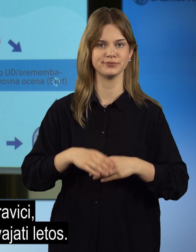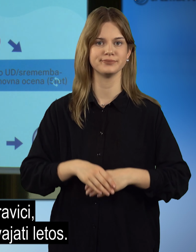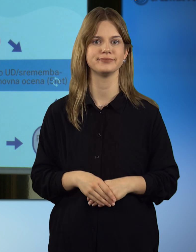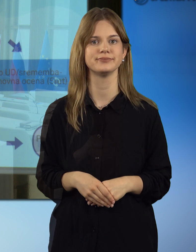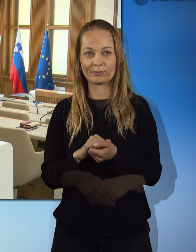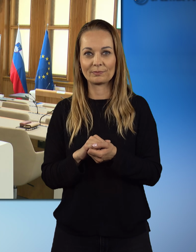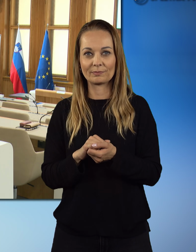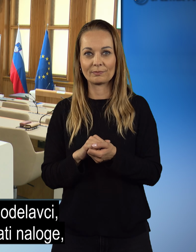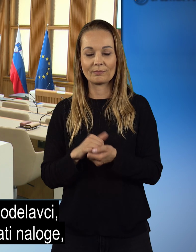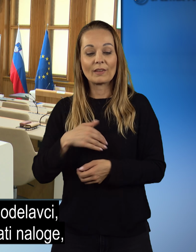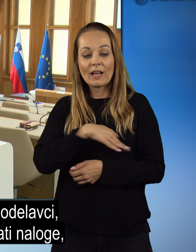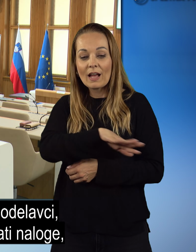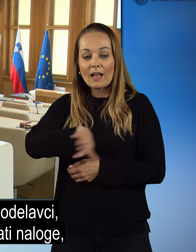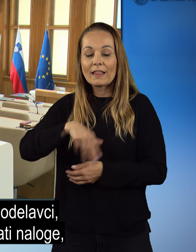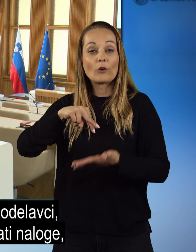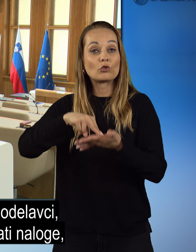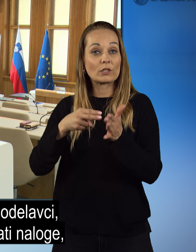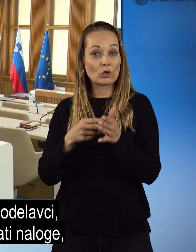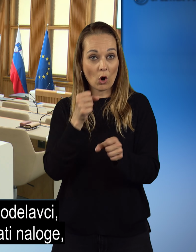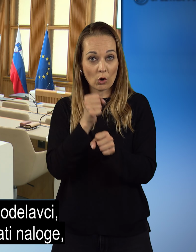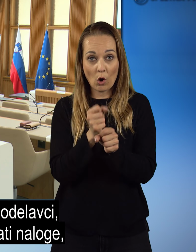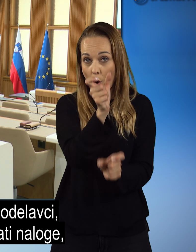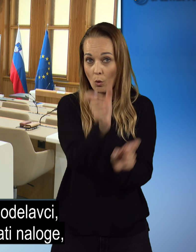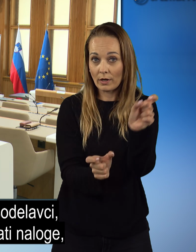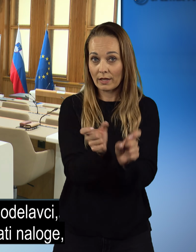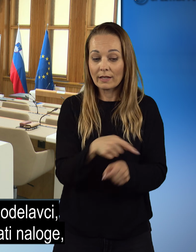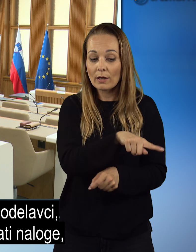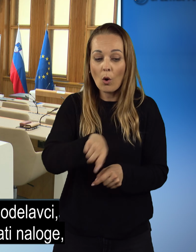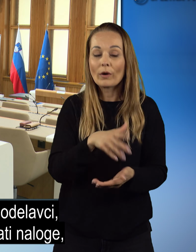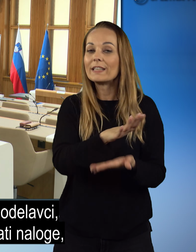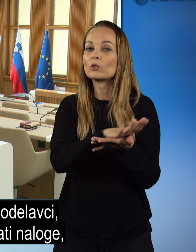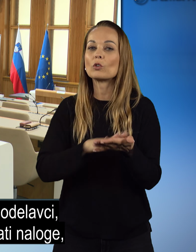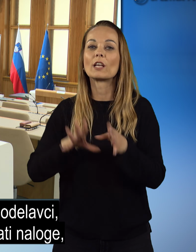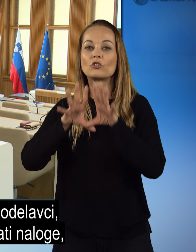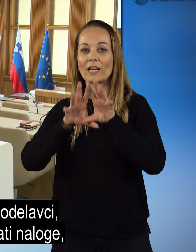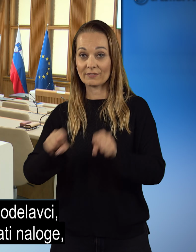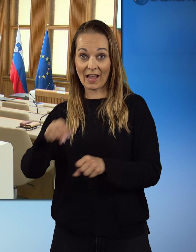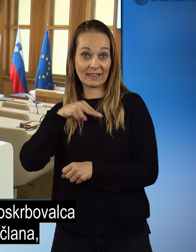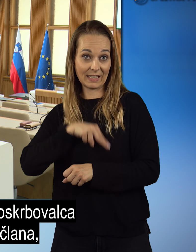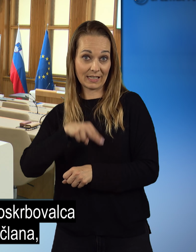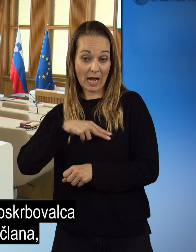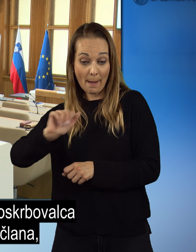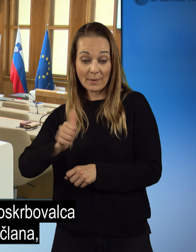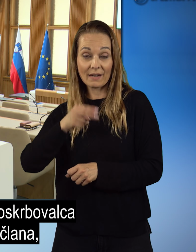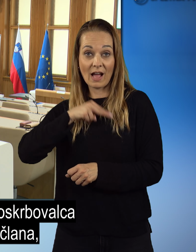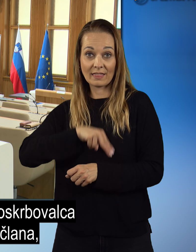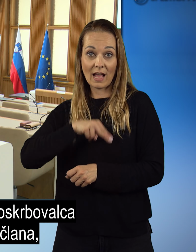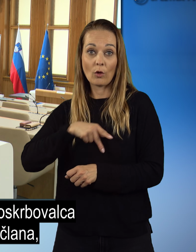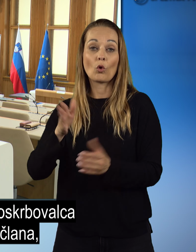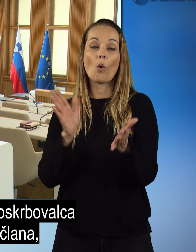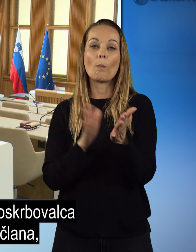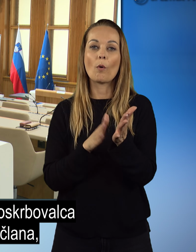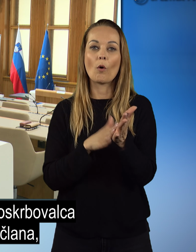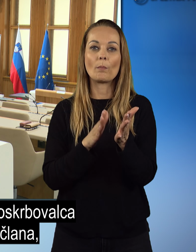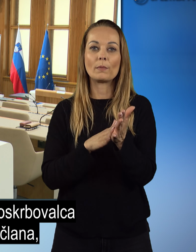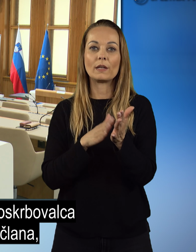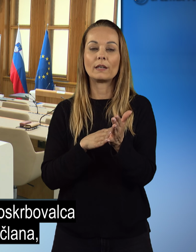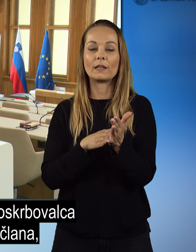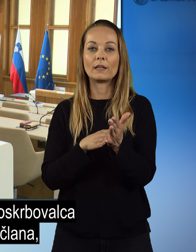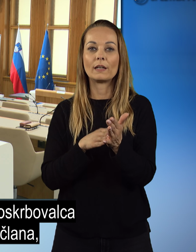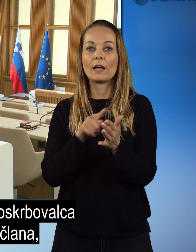izvajati letos. Naši strokovni delavci, ki so začeli izvajati naloge, prvo nalogo, to je v bistvu